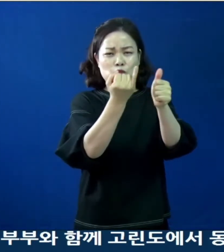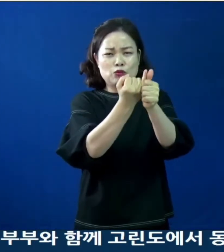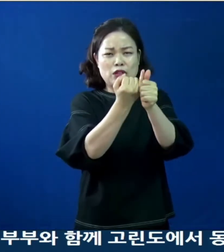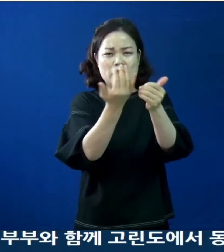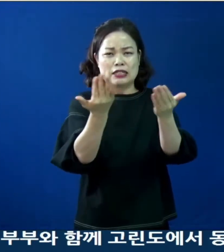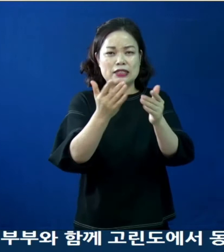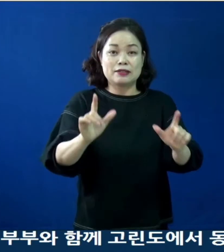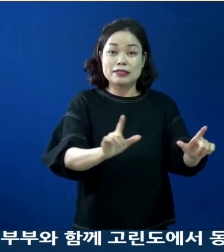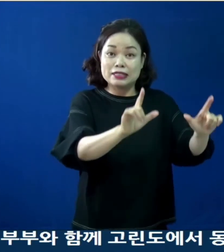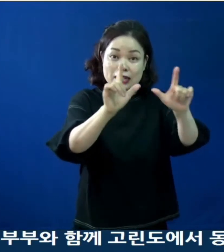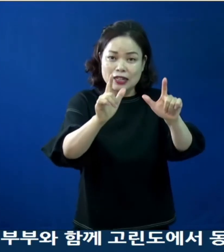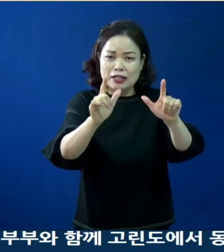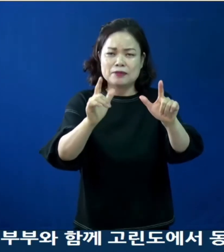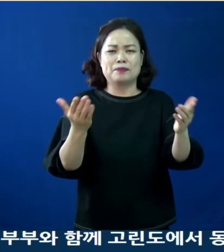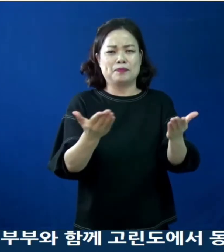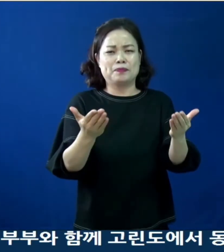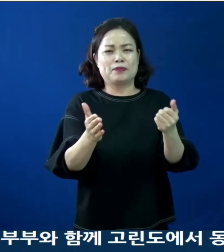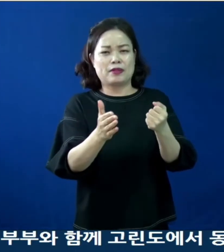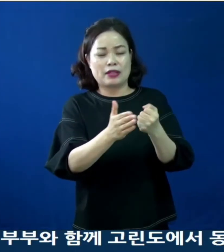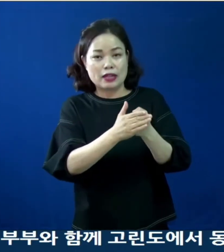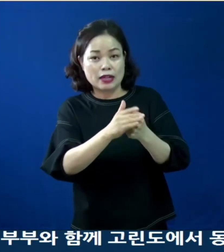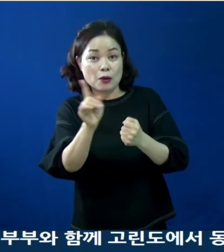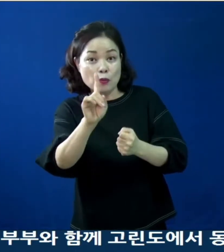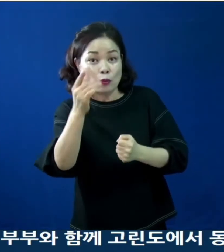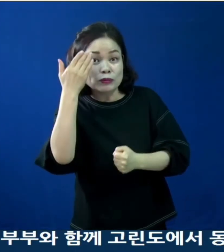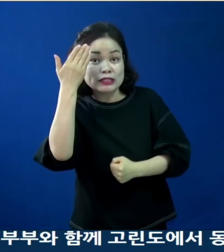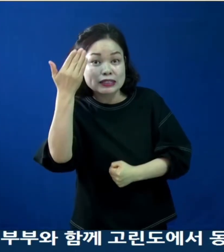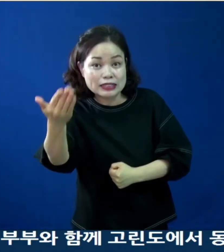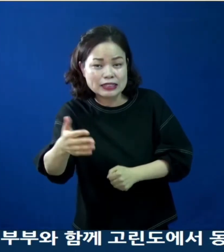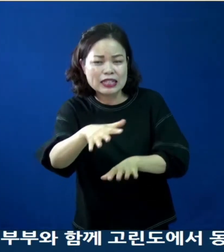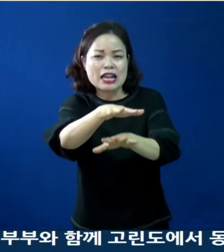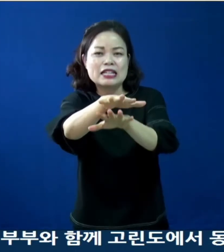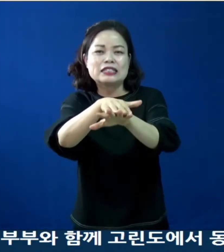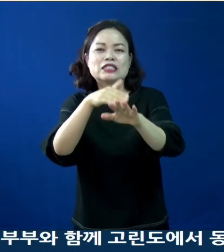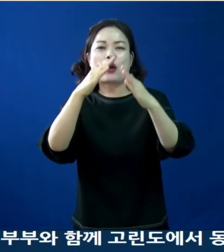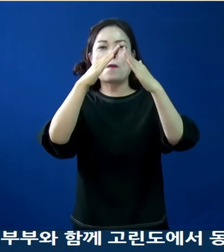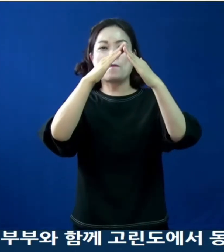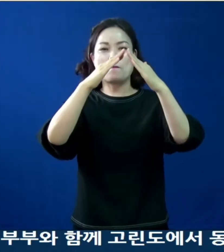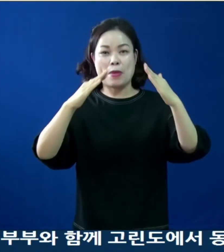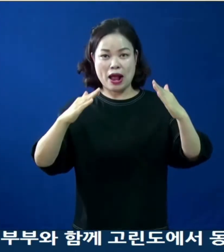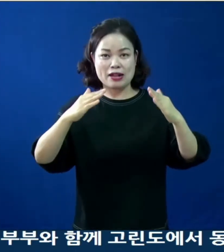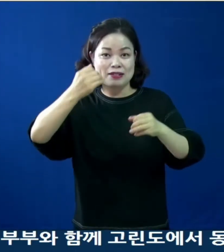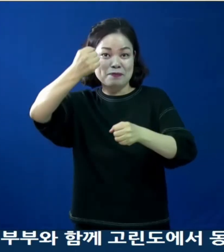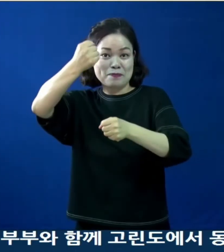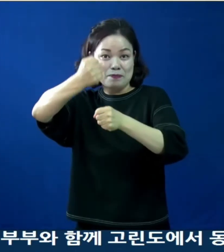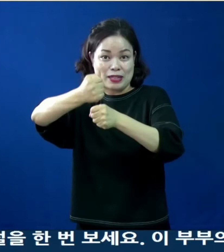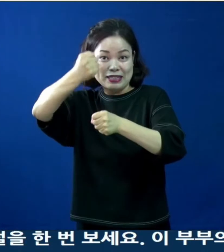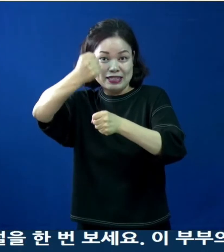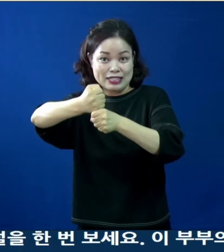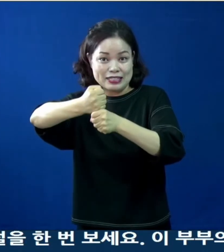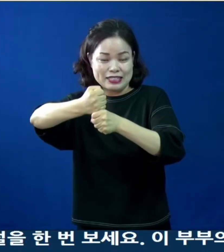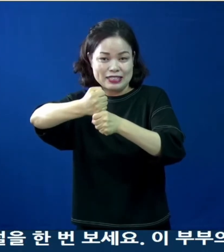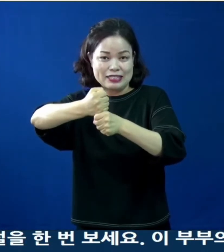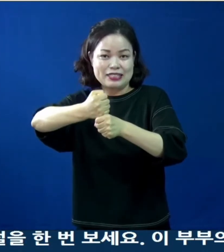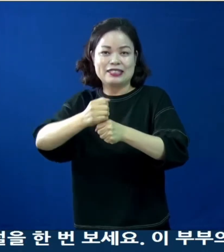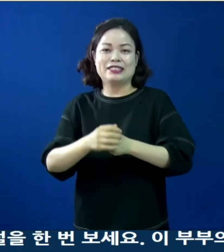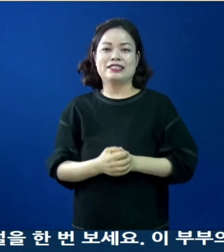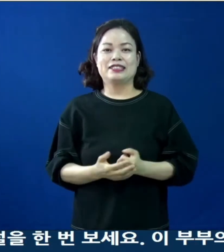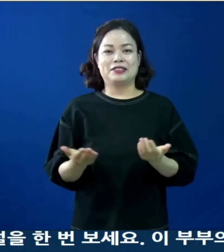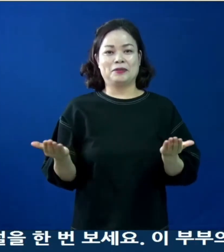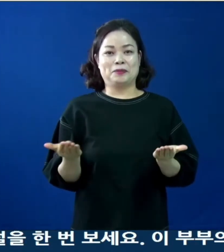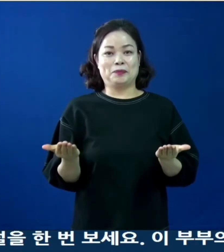함께 기거했을 겁니다. 그 생업은 뭡니까? 천막을 만드는 것이더라.